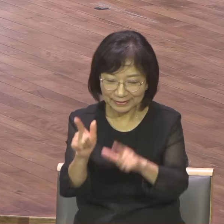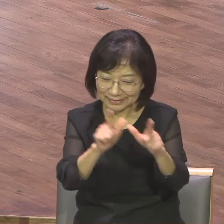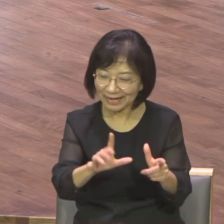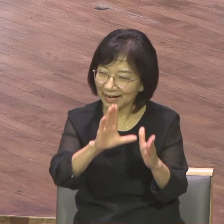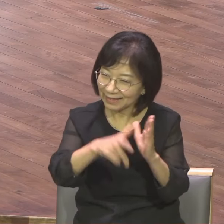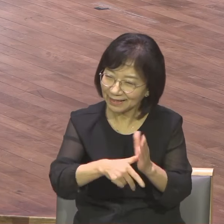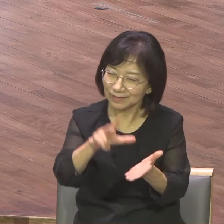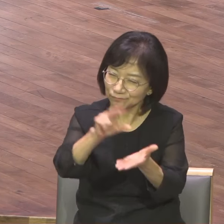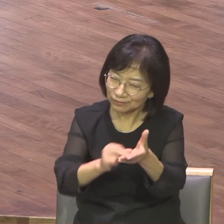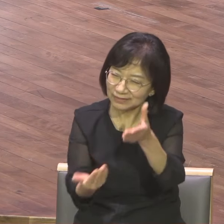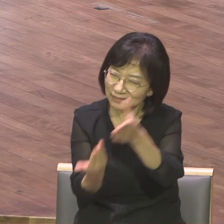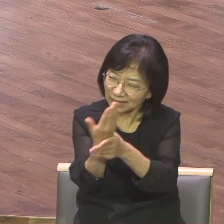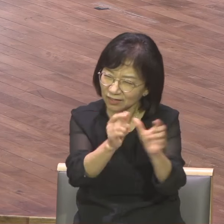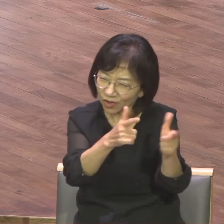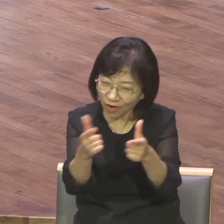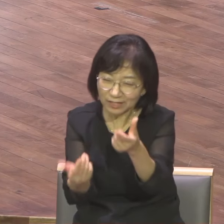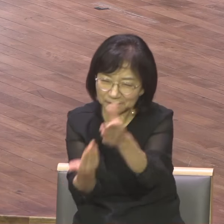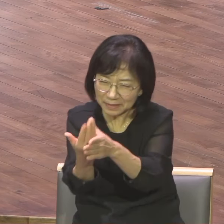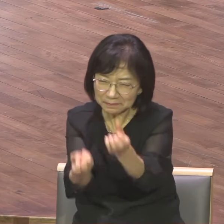중요합니다.